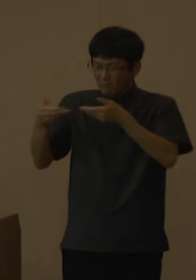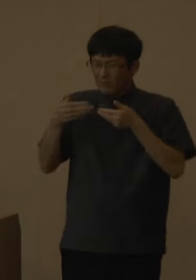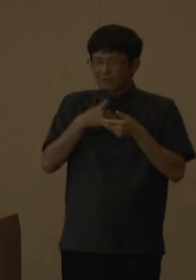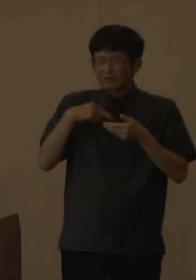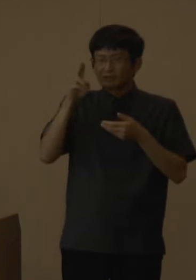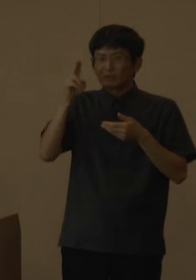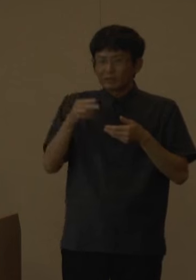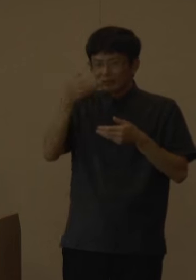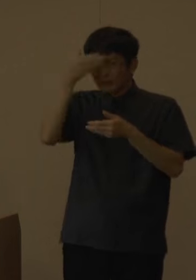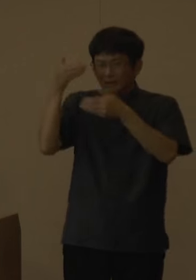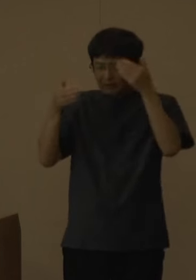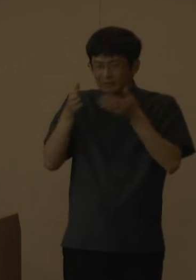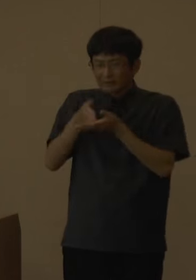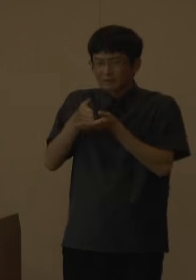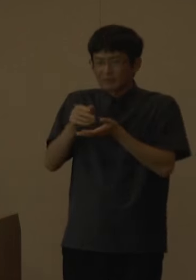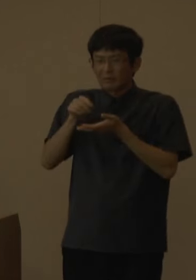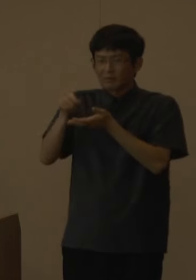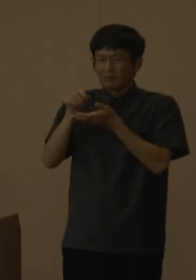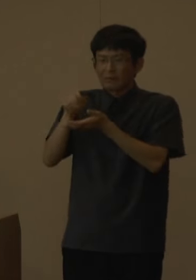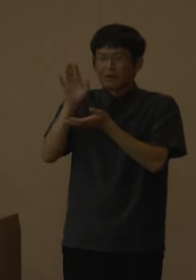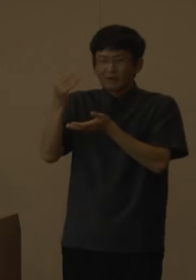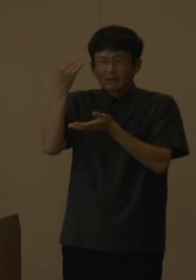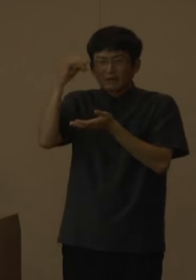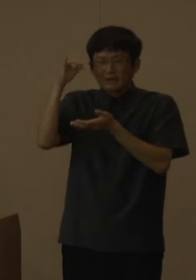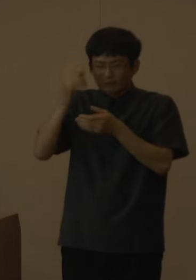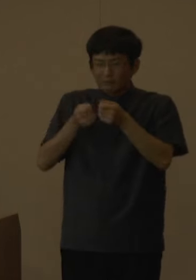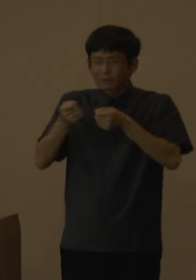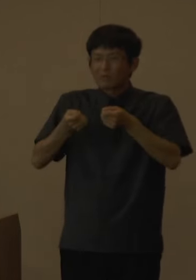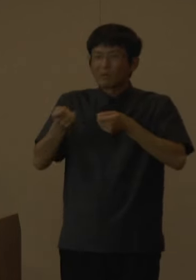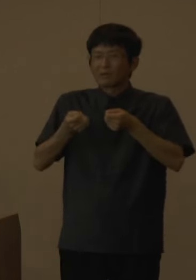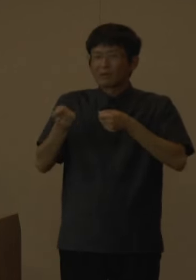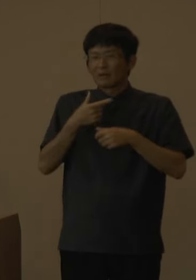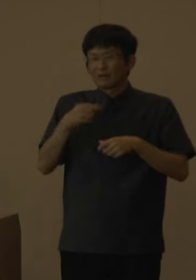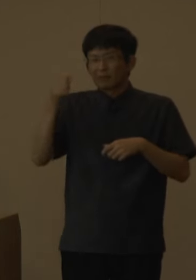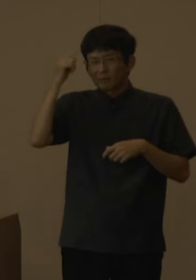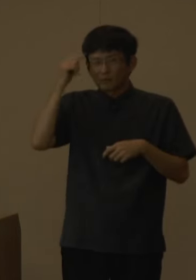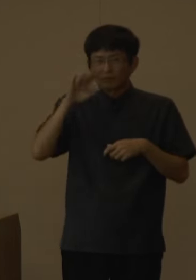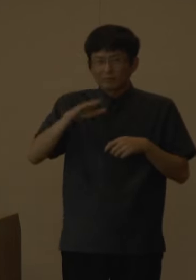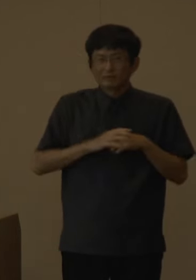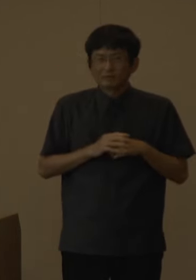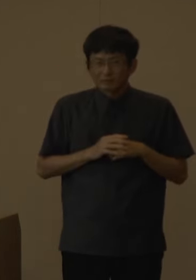丁寧に説明をし意見調整をさせていただければというように考えています。